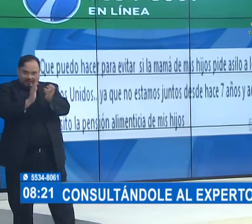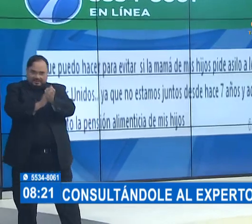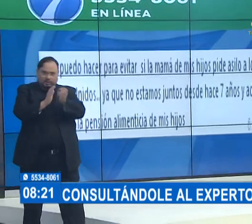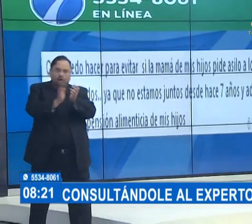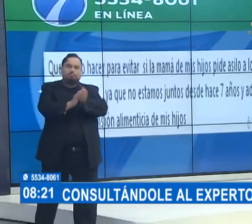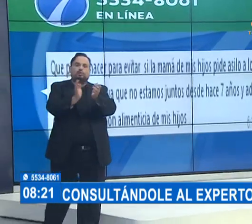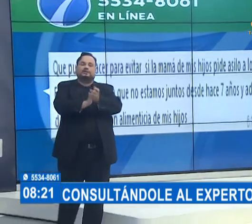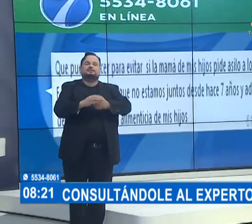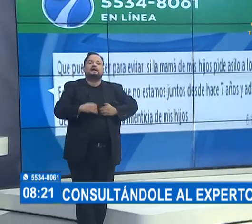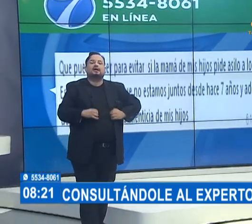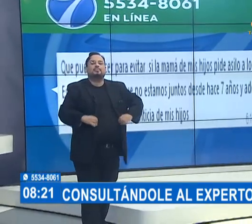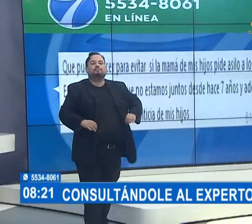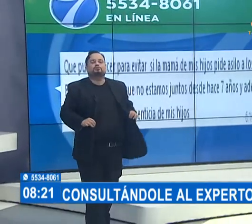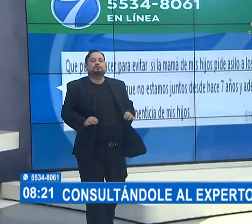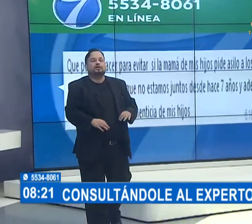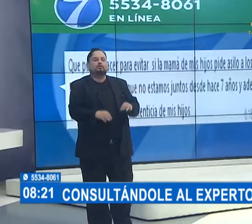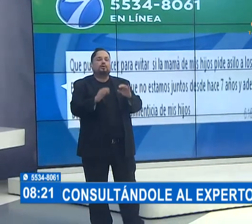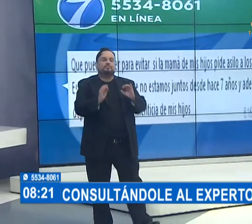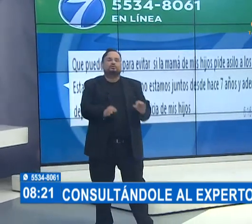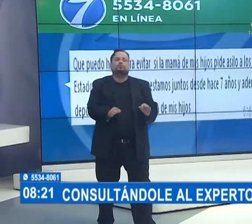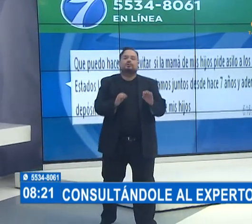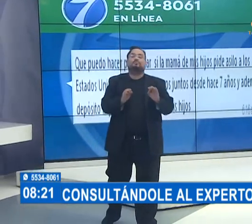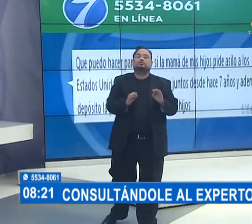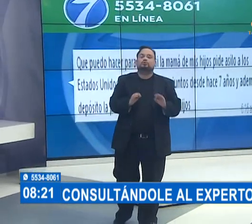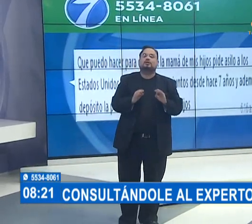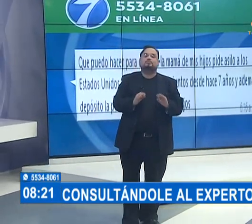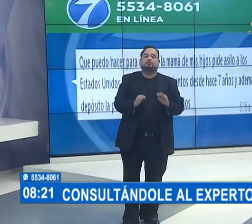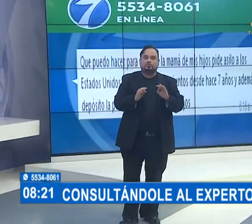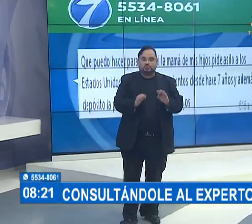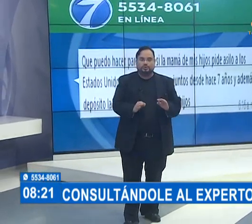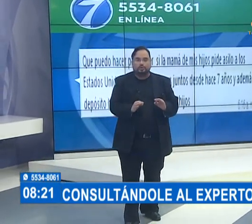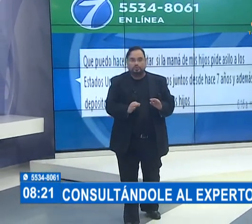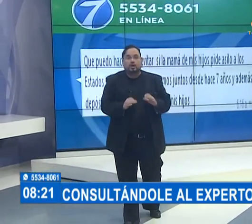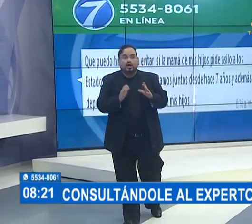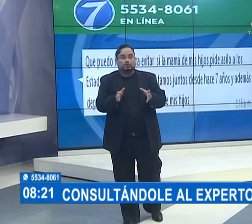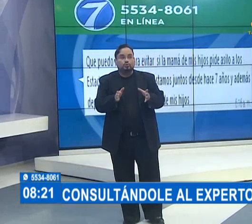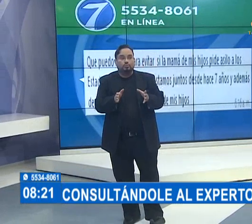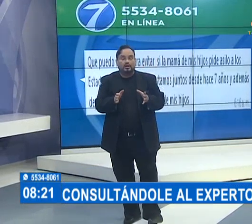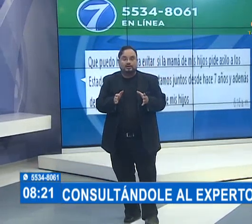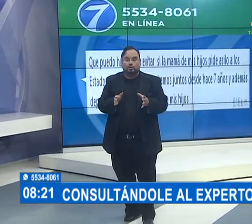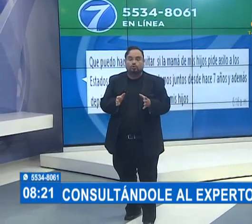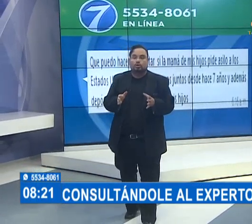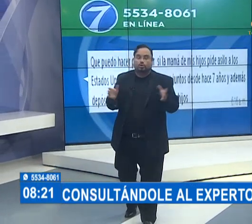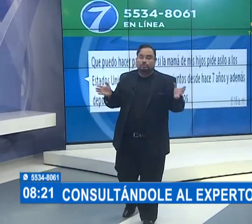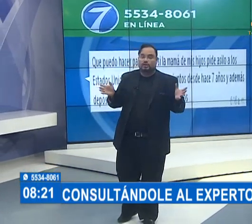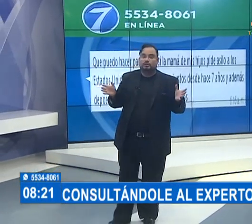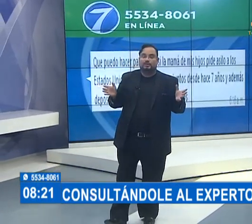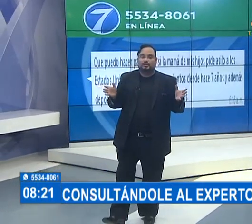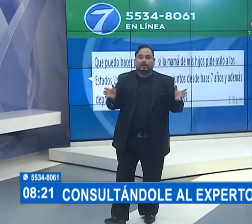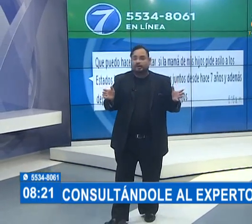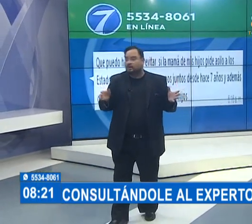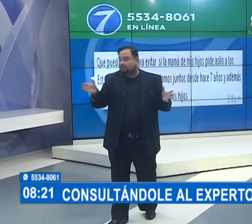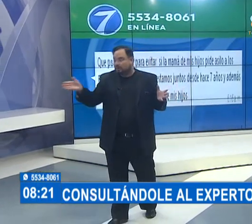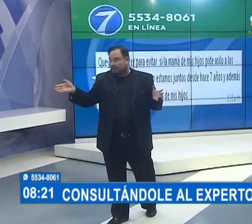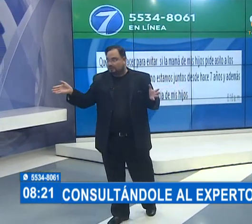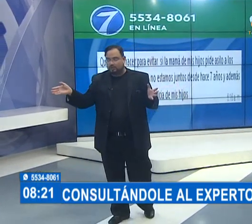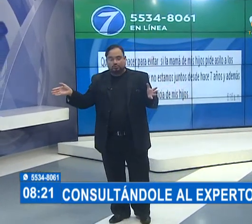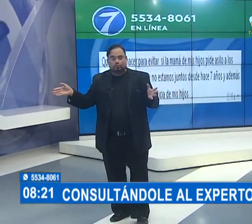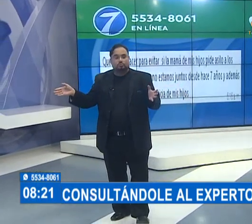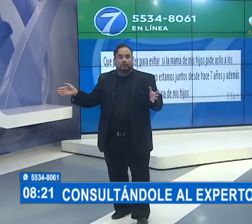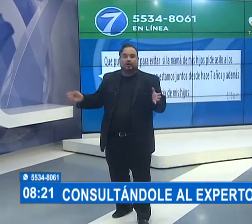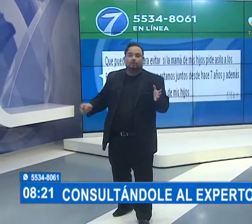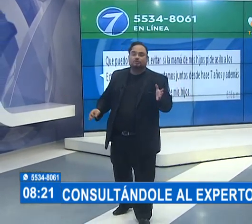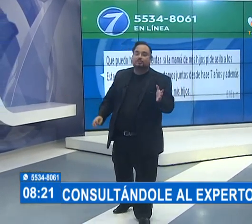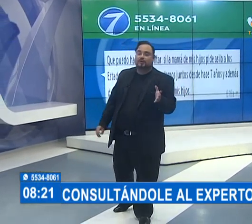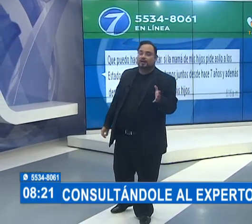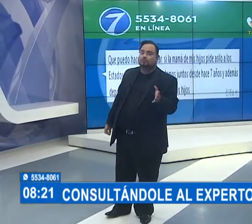lo felicito porque está depositando la pensión de alimentos de sus hijos. Es una obligación, los tiene que mantener. Peléese con